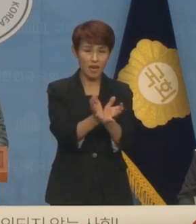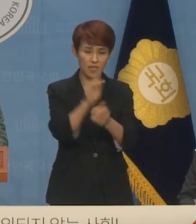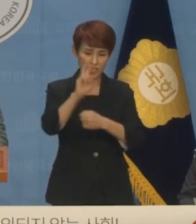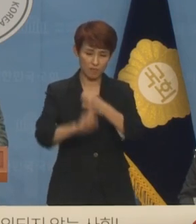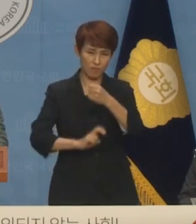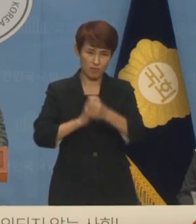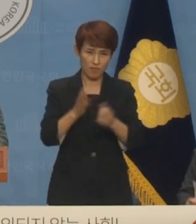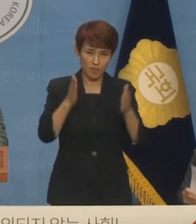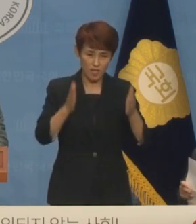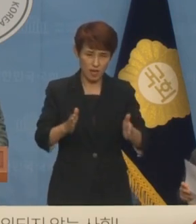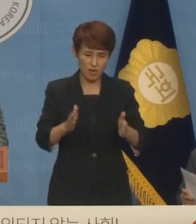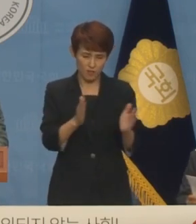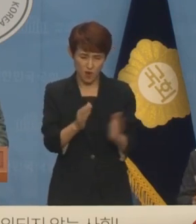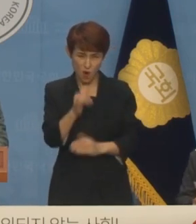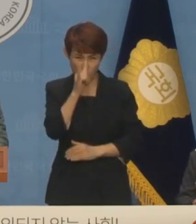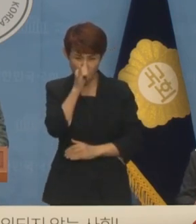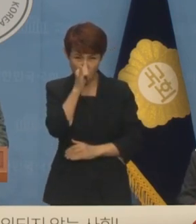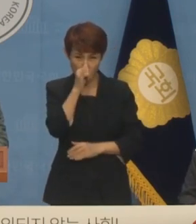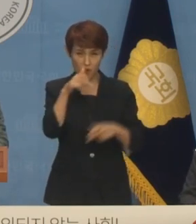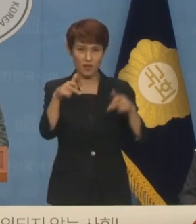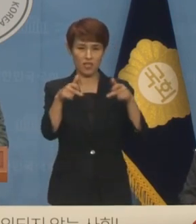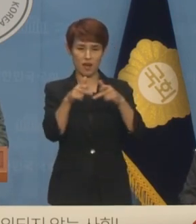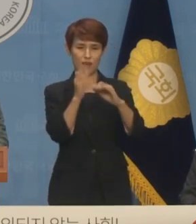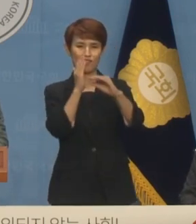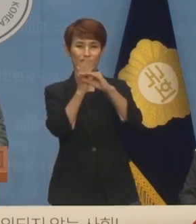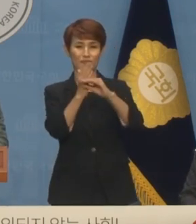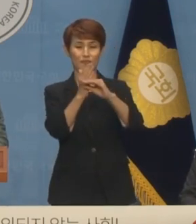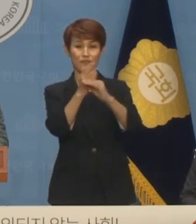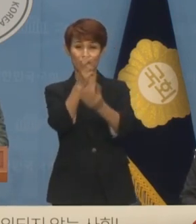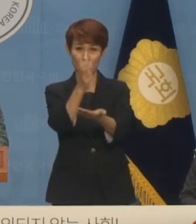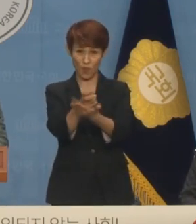주류화 제도를 국민의힘 최보현 의원께서